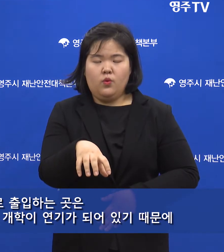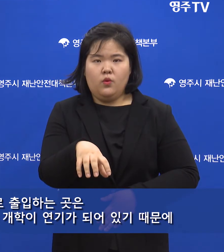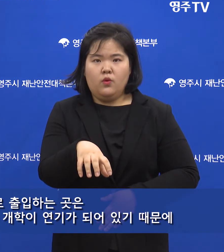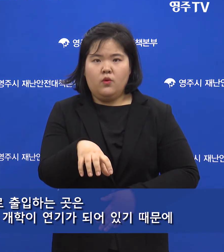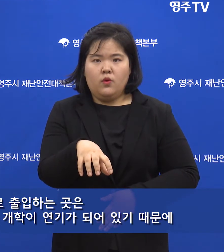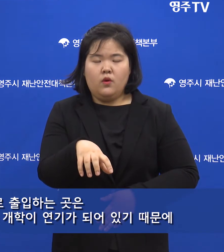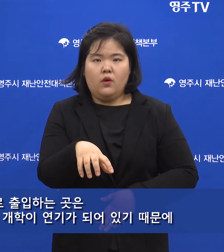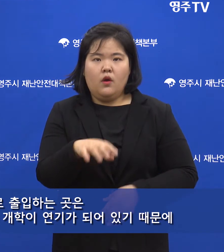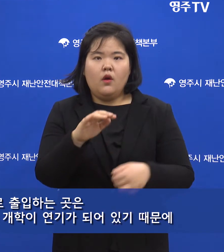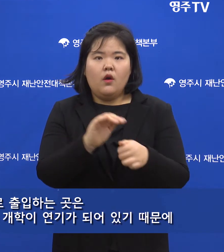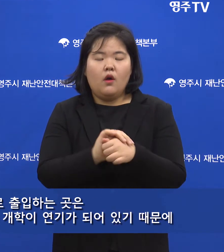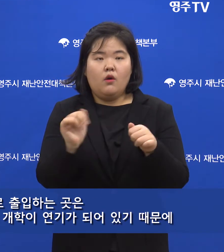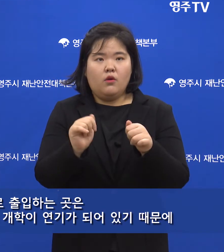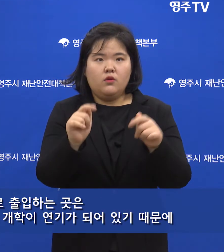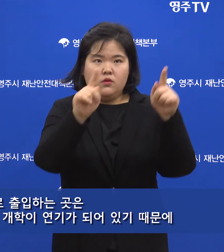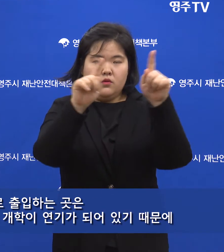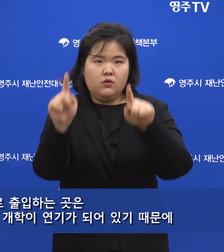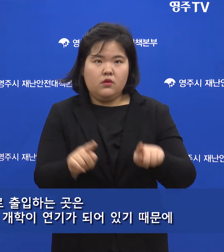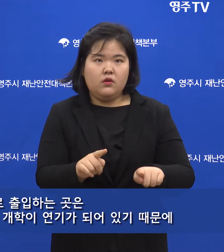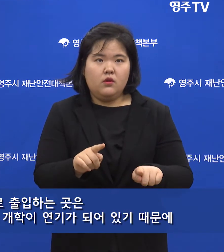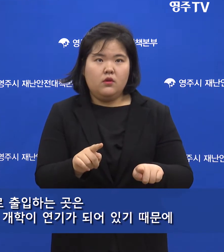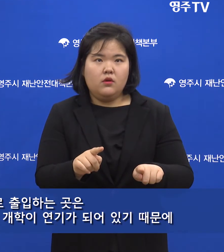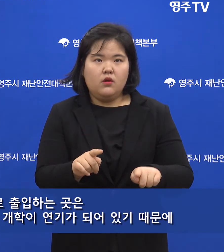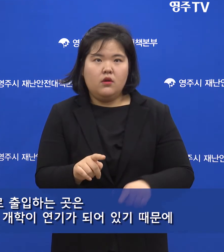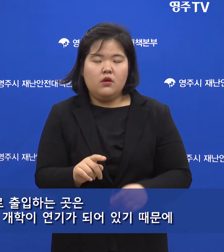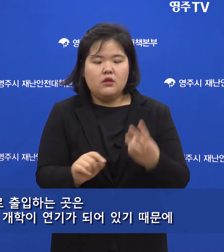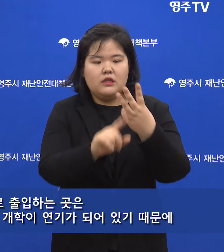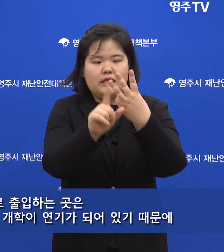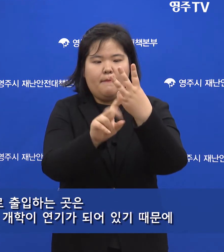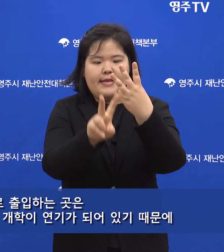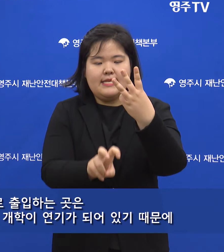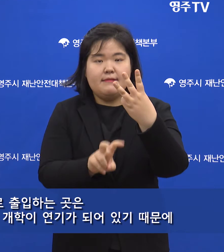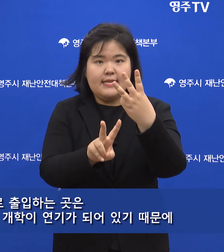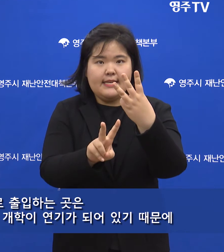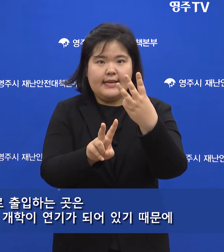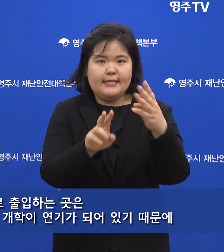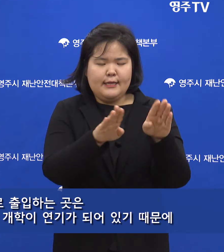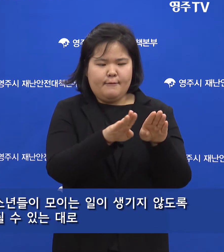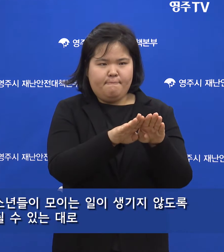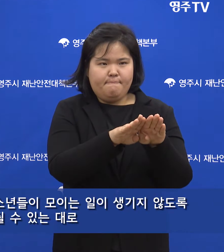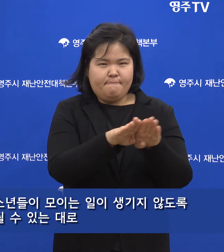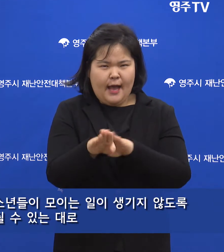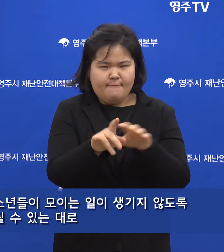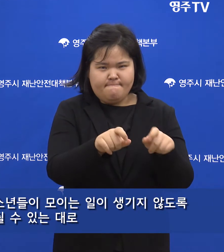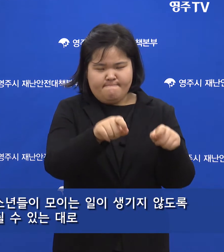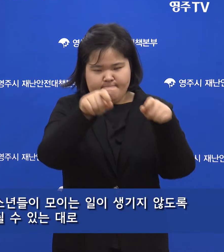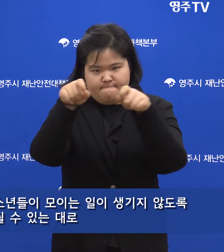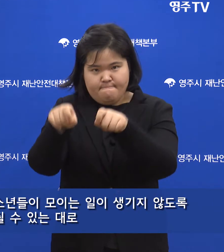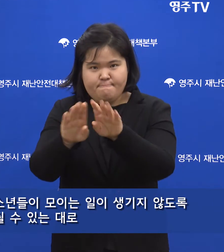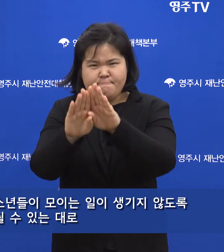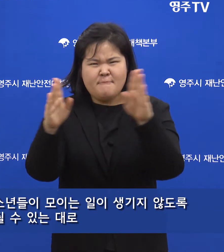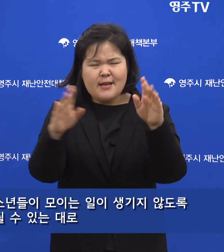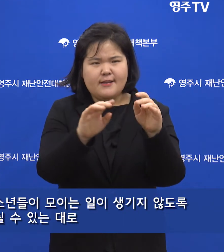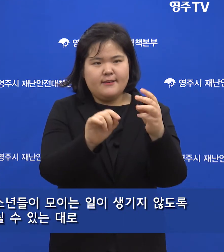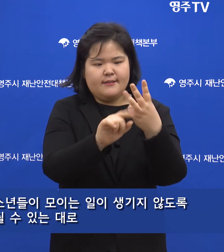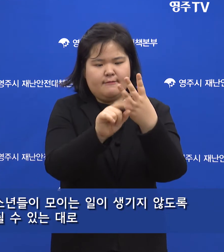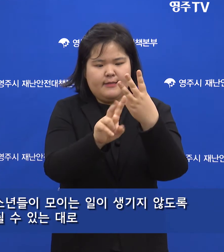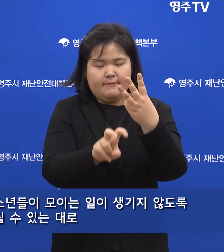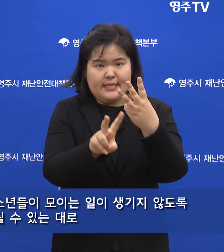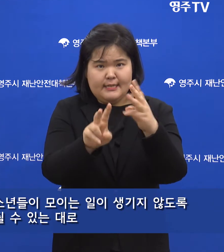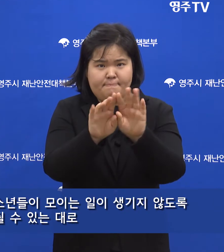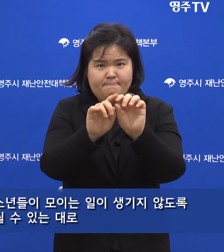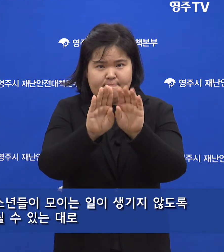우리 경북 지역에는 22일까지 이렇게 개학이 연기가 되어 있기 때문에 그때까지는 다